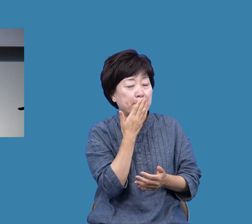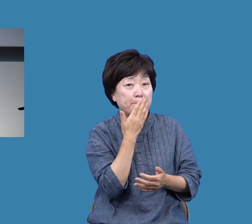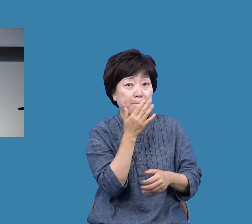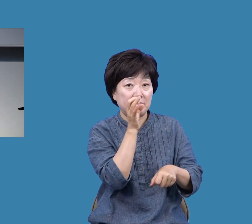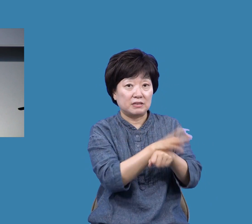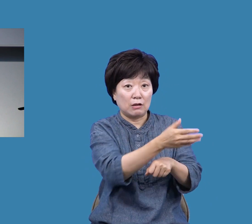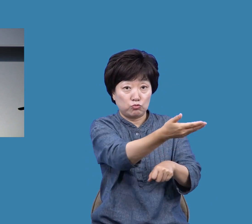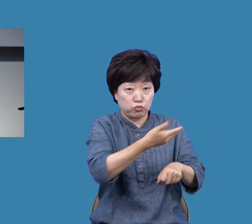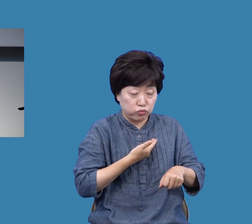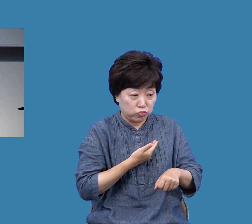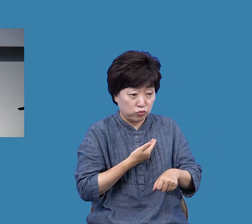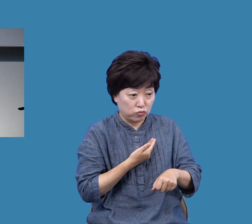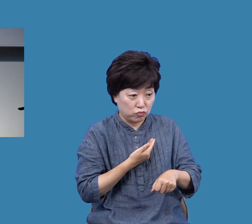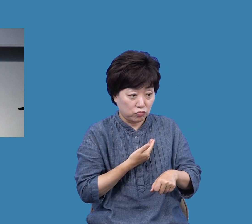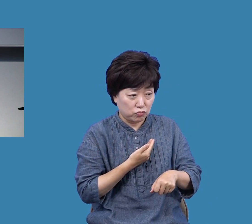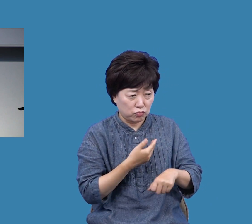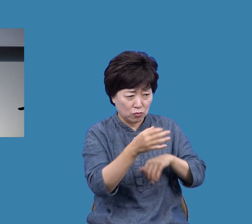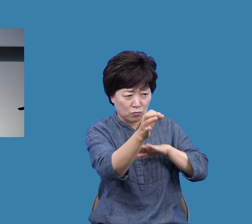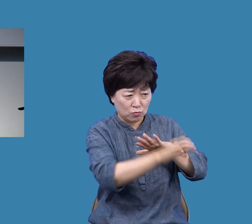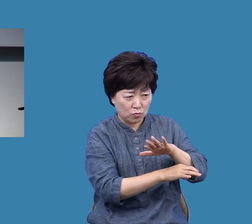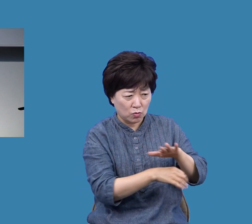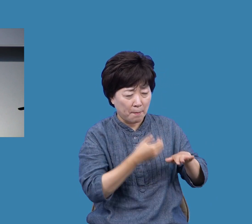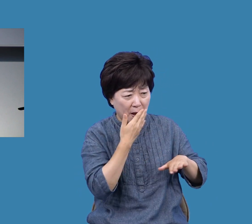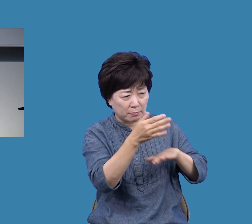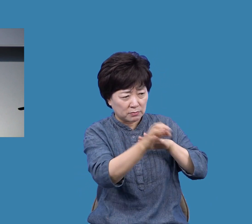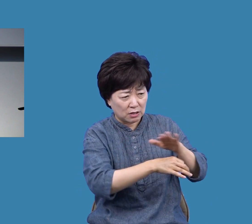생각이 어떻게 돌아가요? 왜 샀을까?